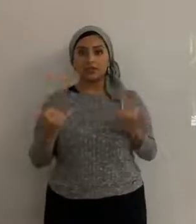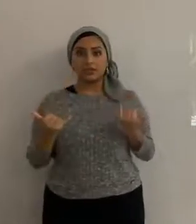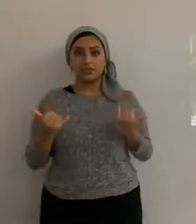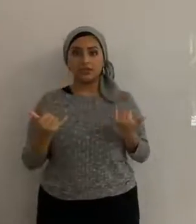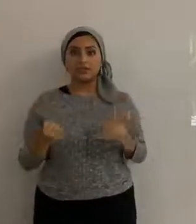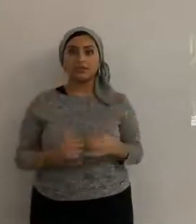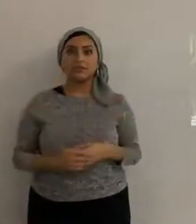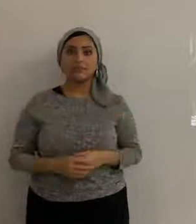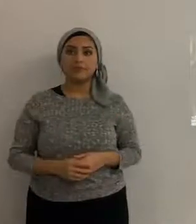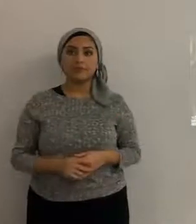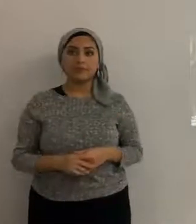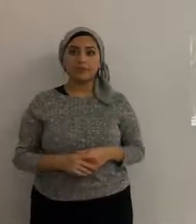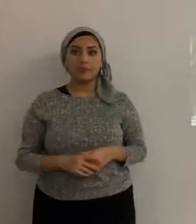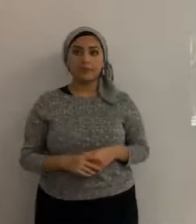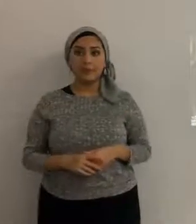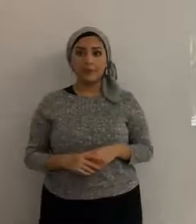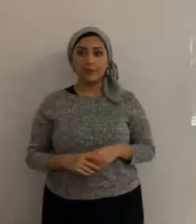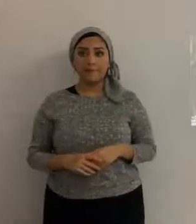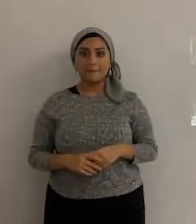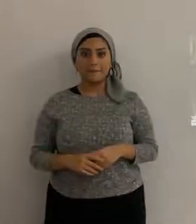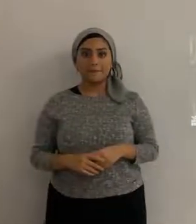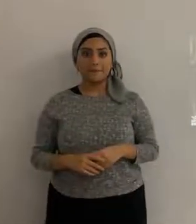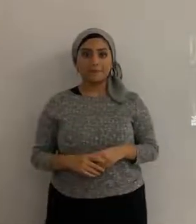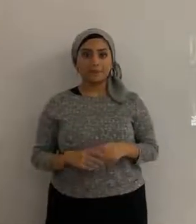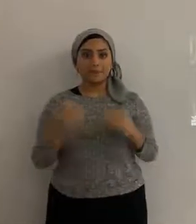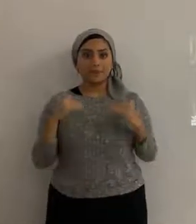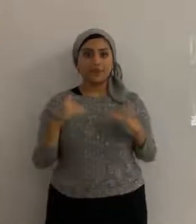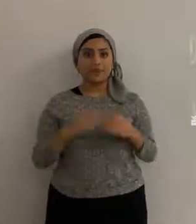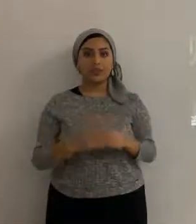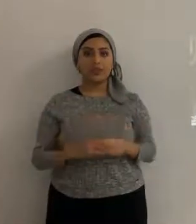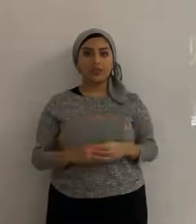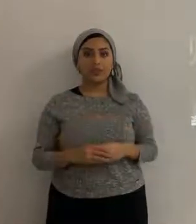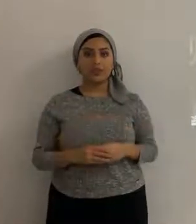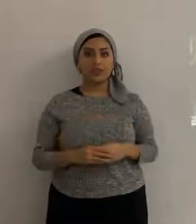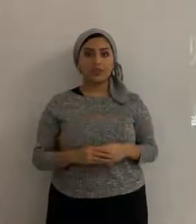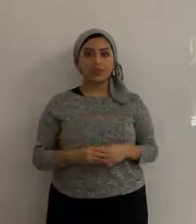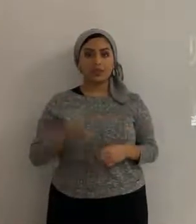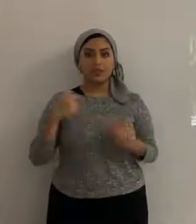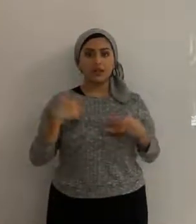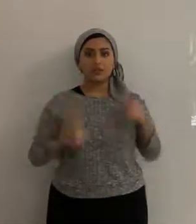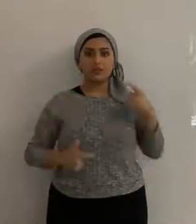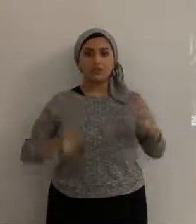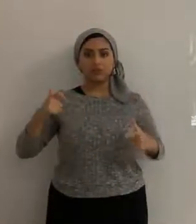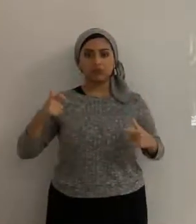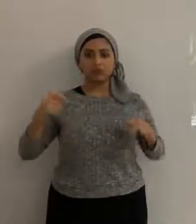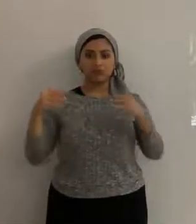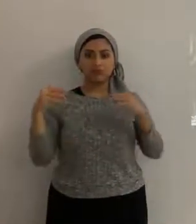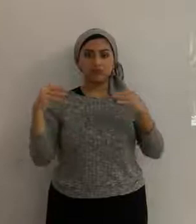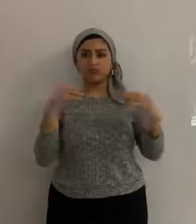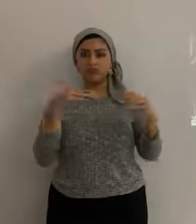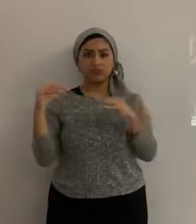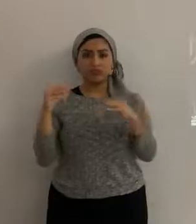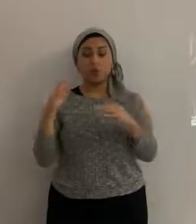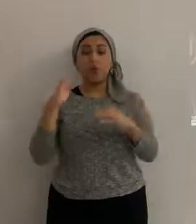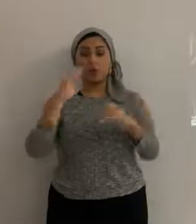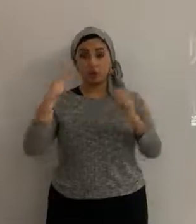ya comentamos hace tiempo. Tendría que venir una superguerra termonuclear, y va a venir una guerra